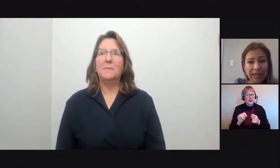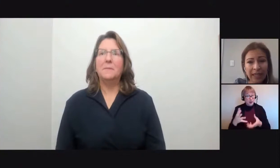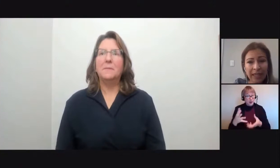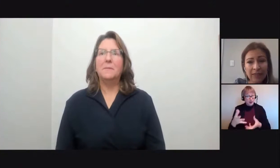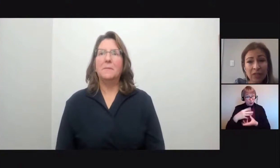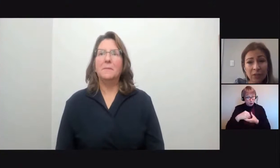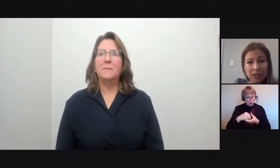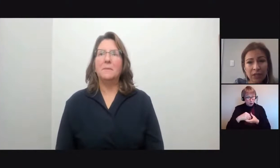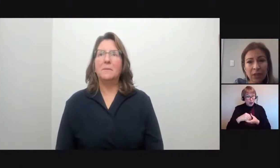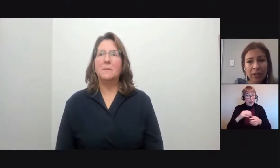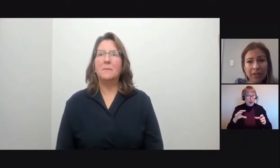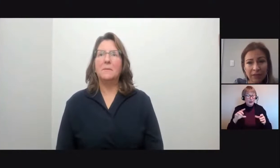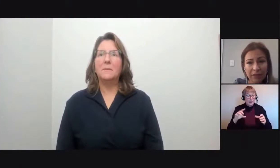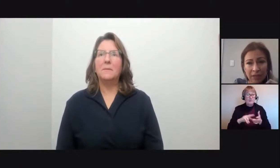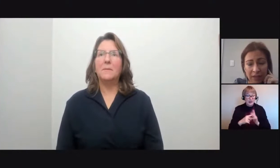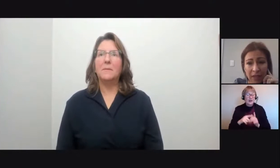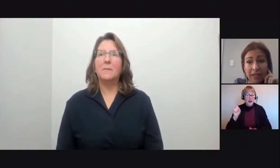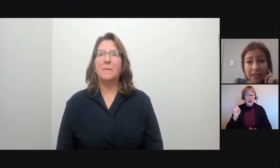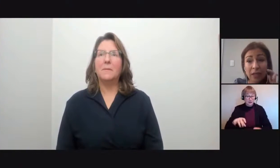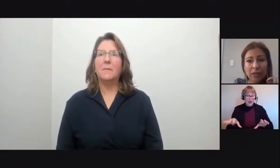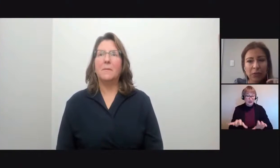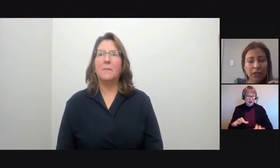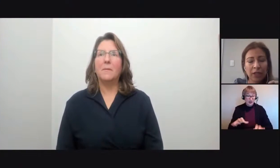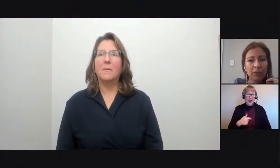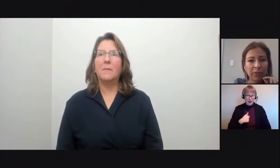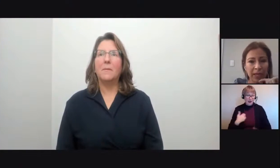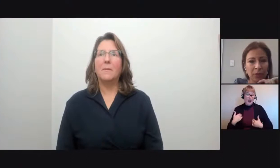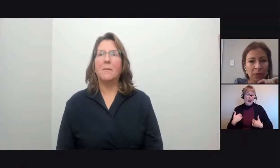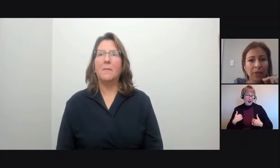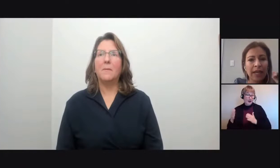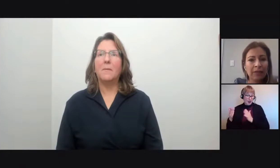trabajar en estos aspectos y enseñanza.